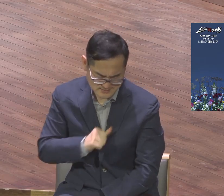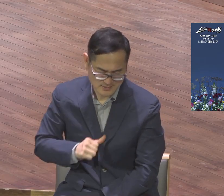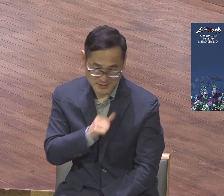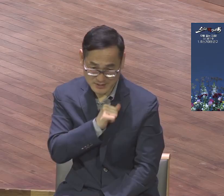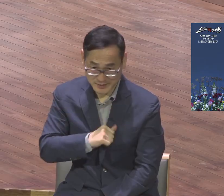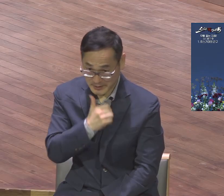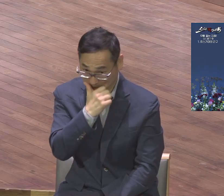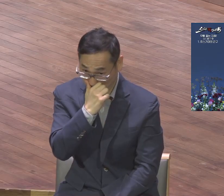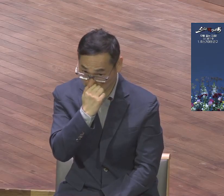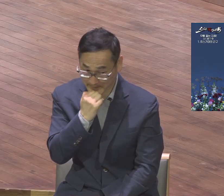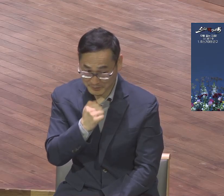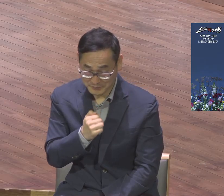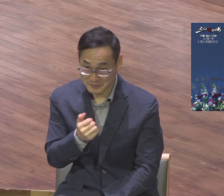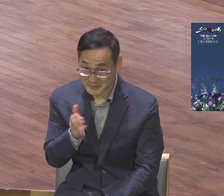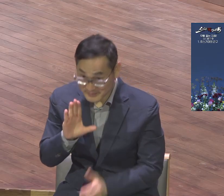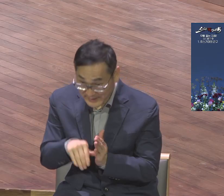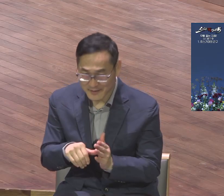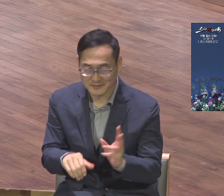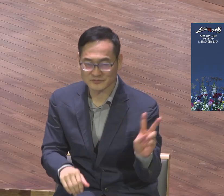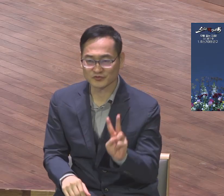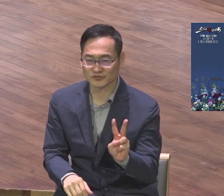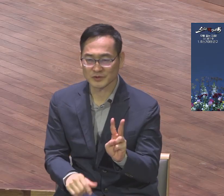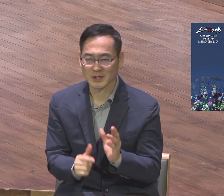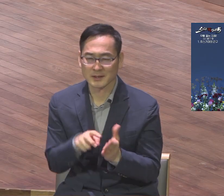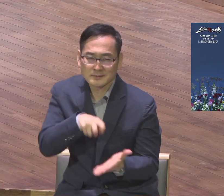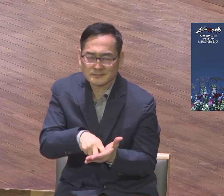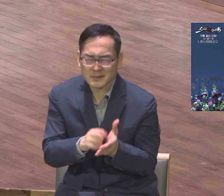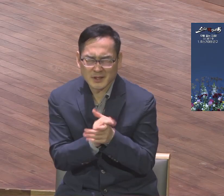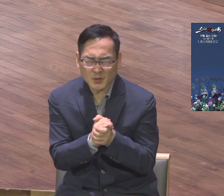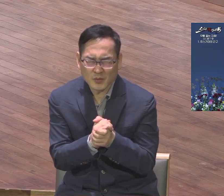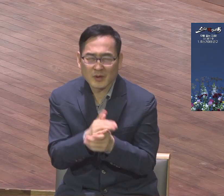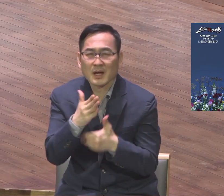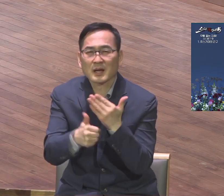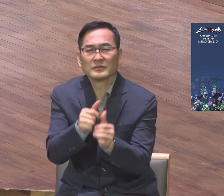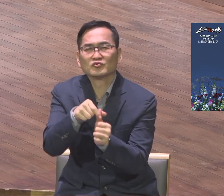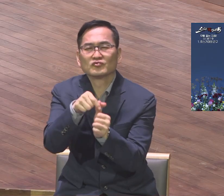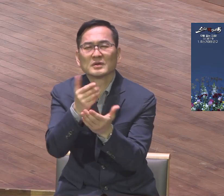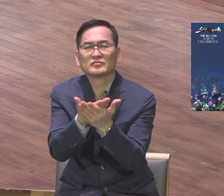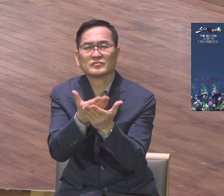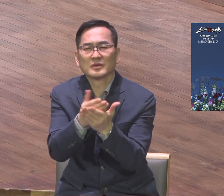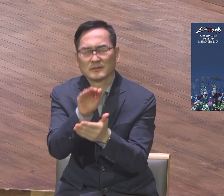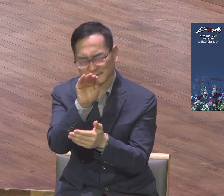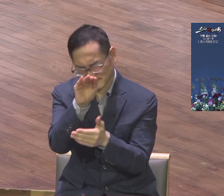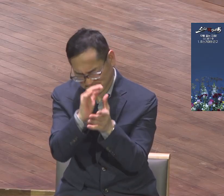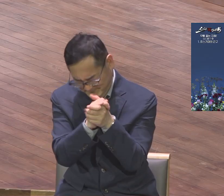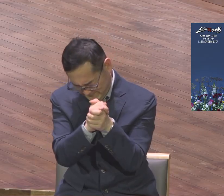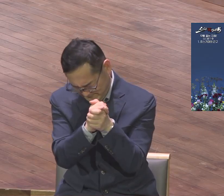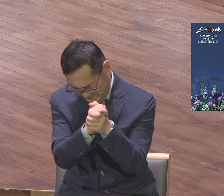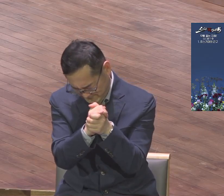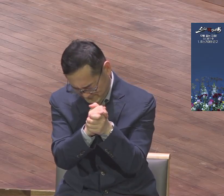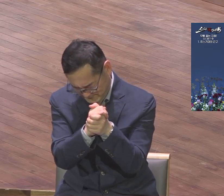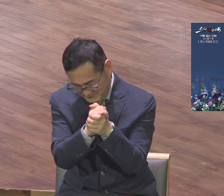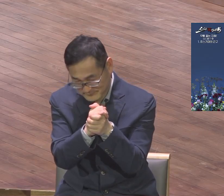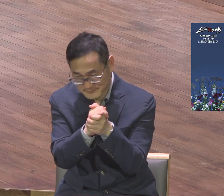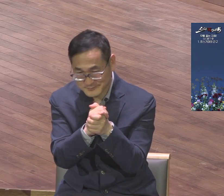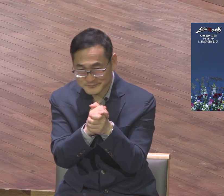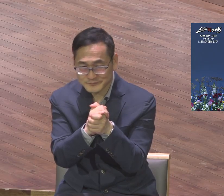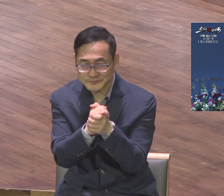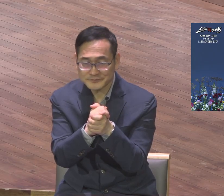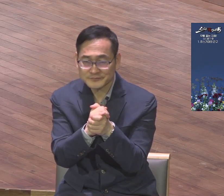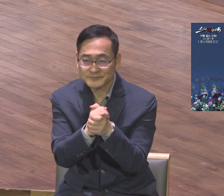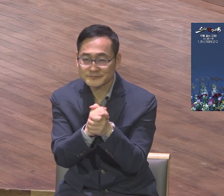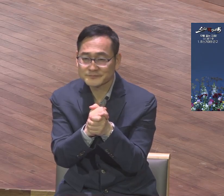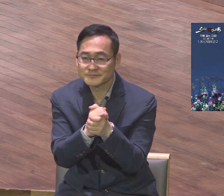그제야 이 두 사람이 기도를 한 거요. 하나님 살려주세요. 기도를 했는데